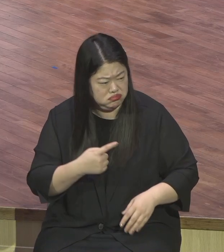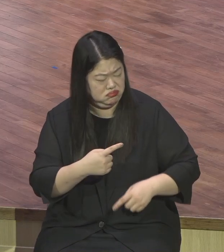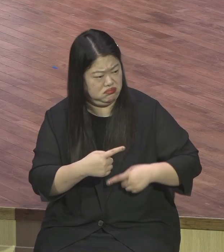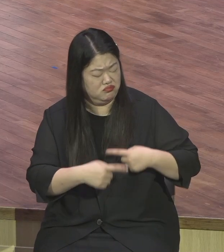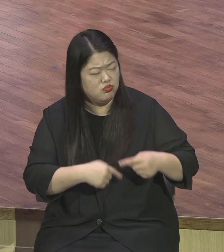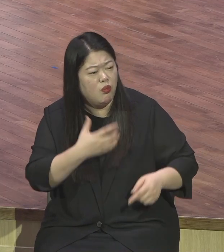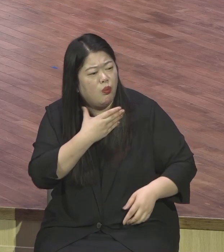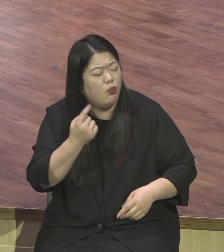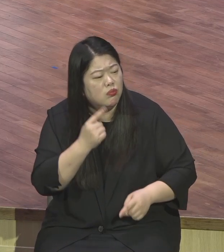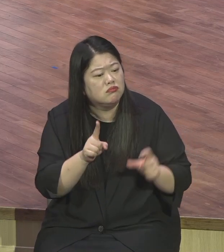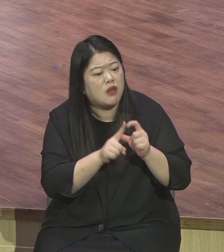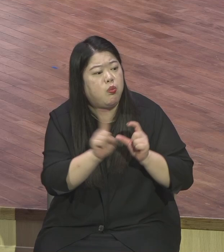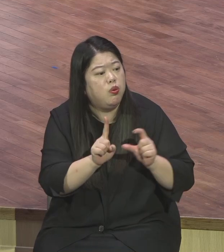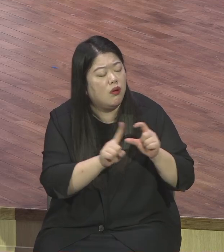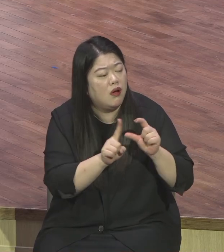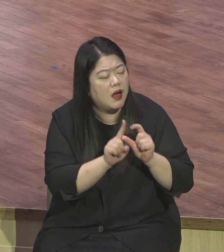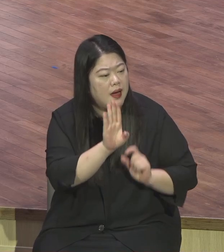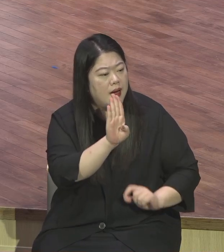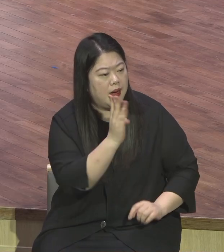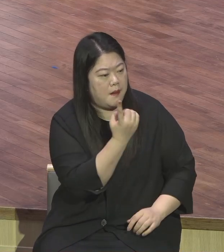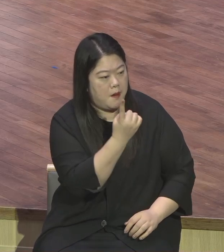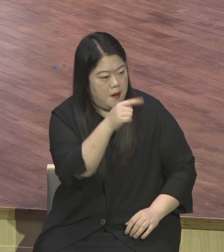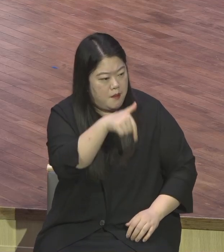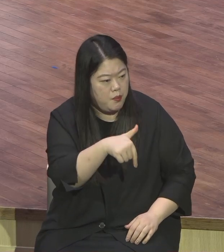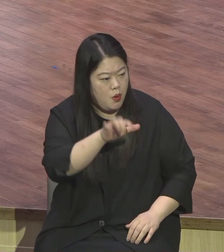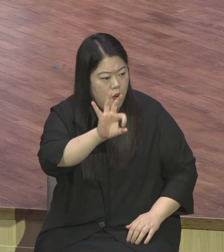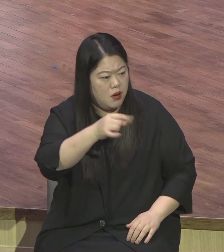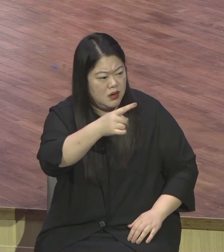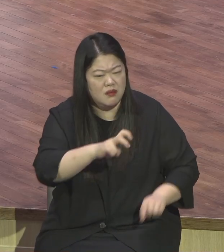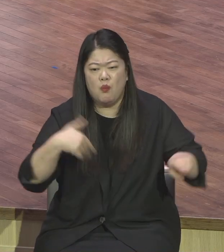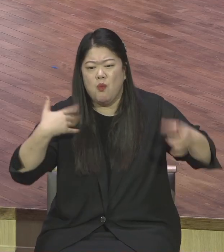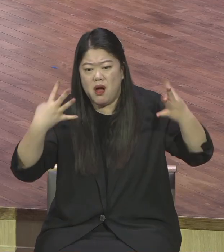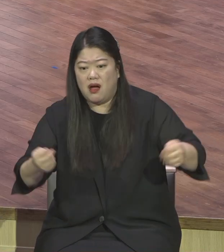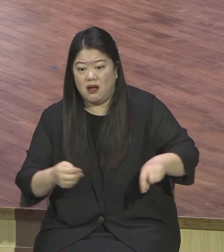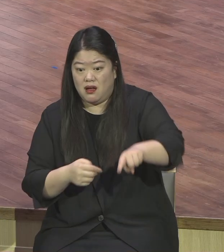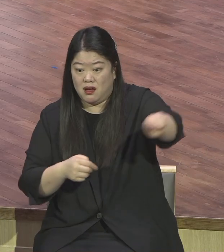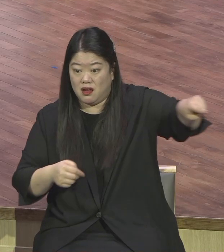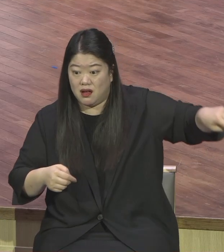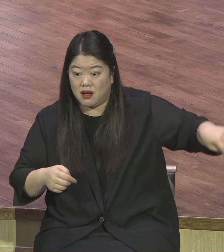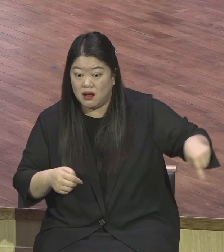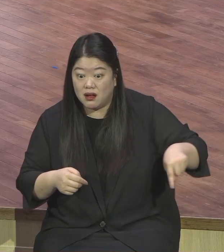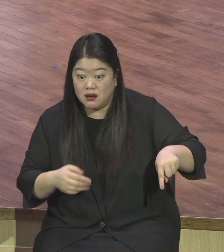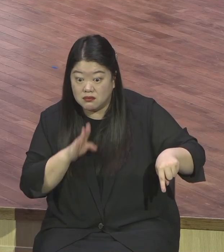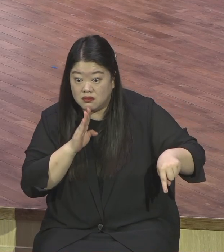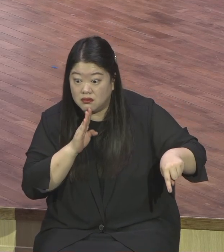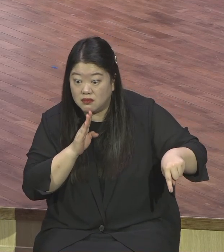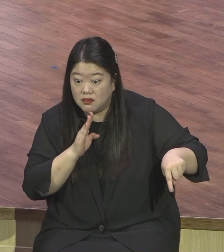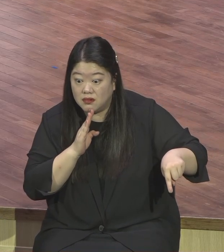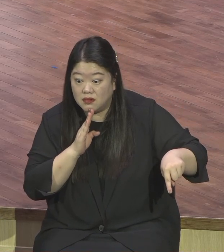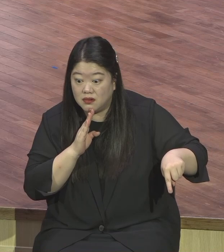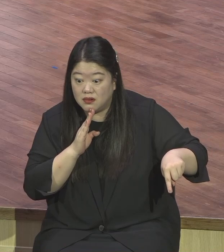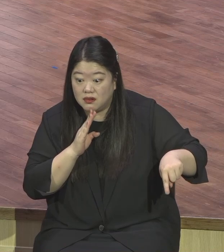못한 자들이 많이 지금 있는 이런 우리 세상 속에 우리가 들어가 살고 있는데,